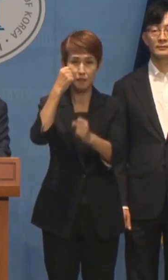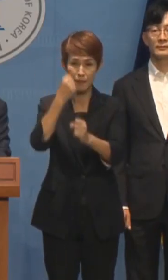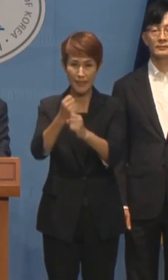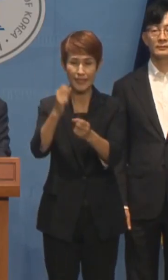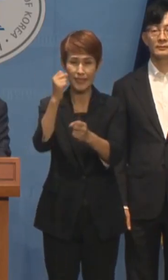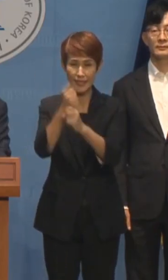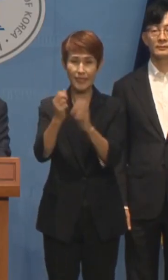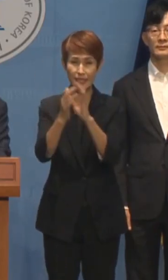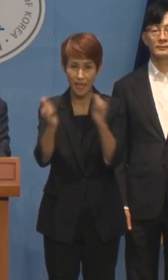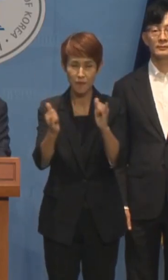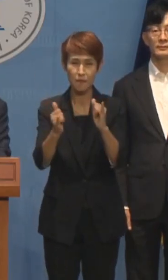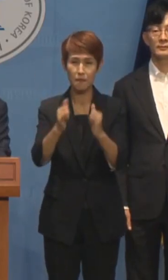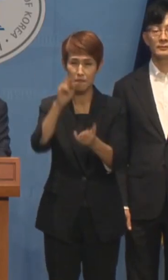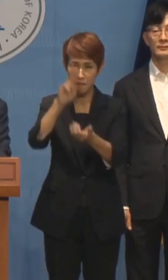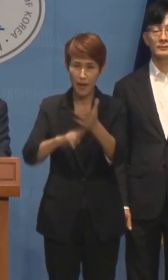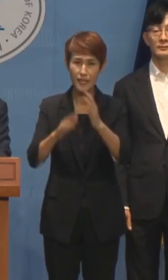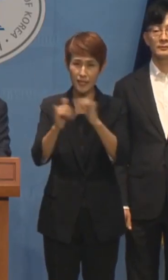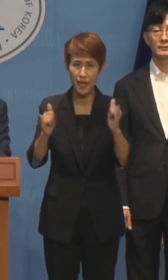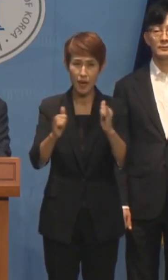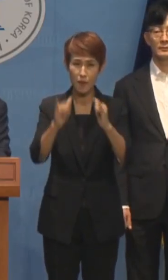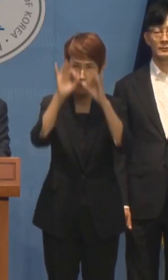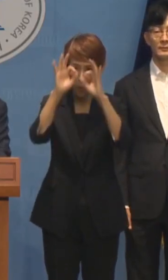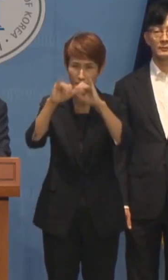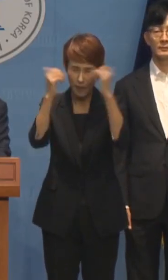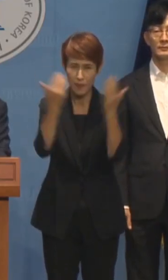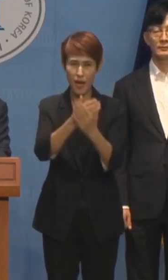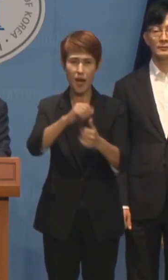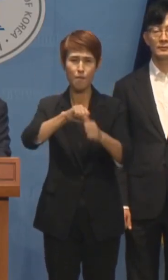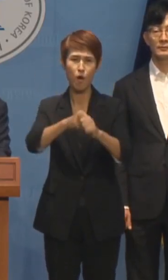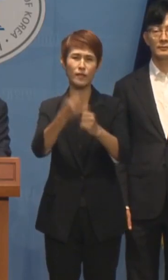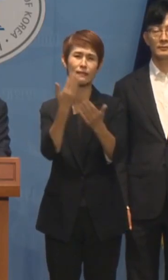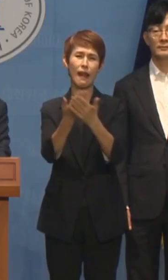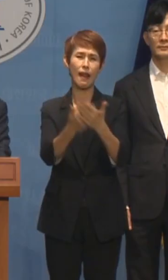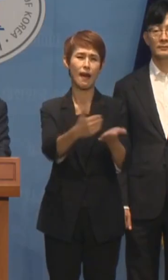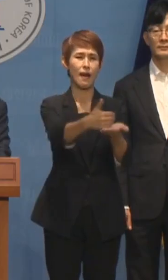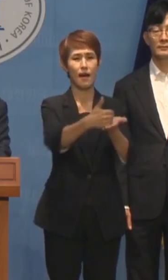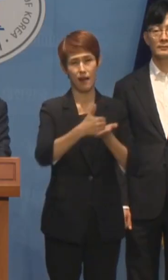본 사람을 모두 처벌하라 라는 겁니다.